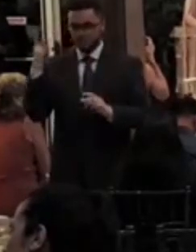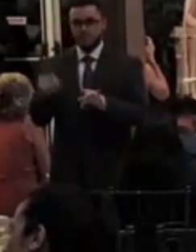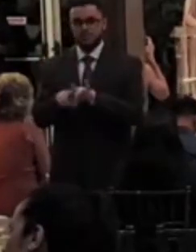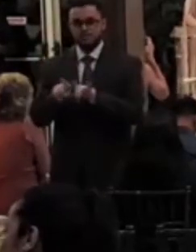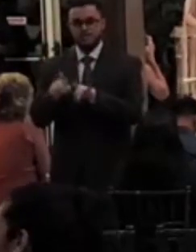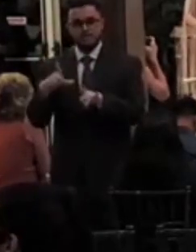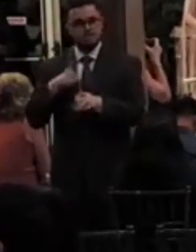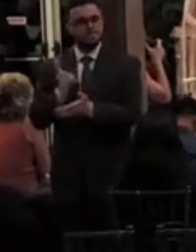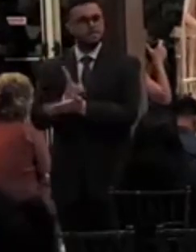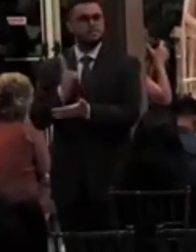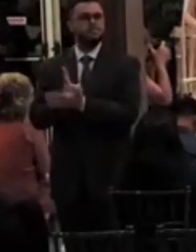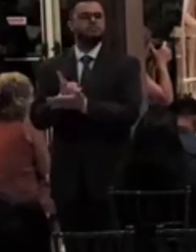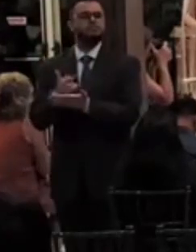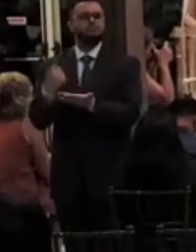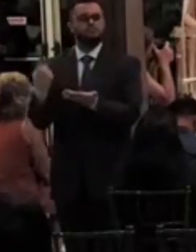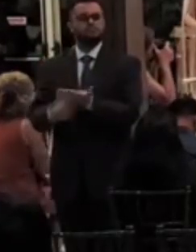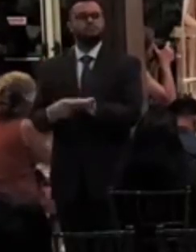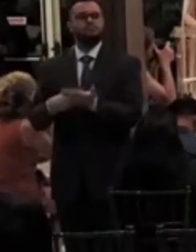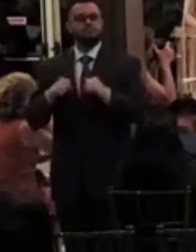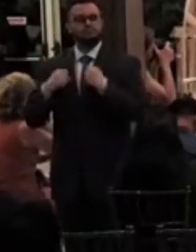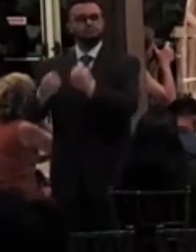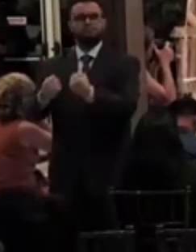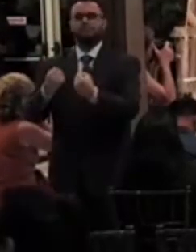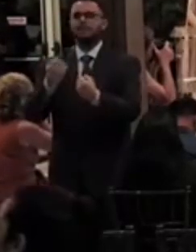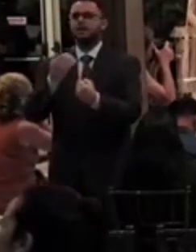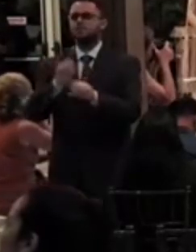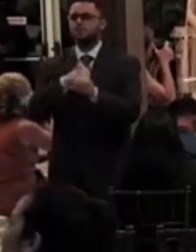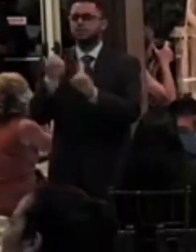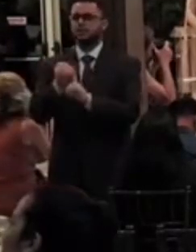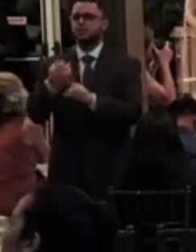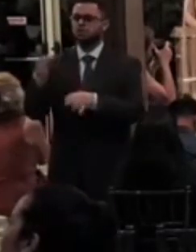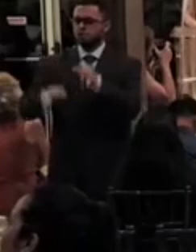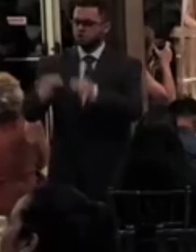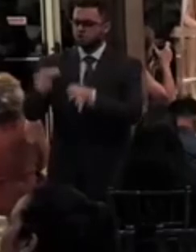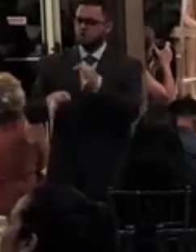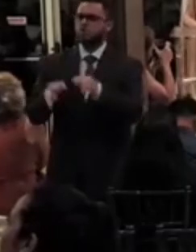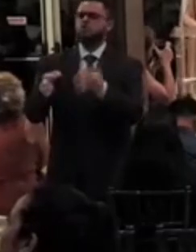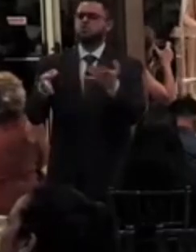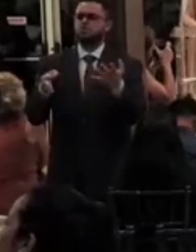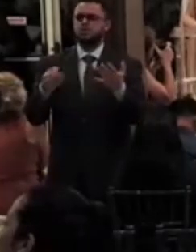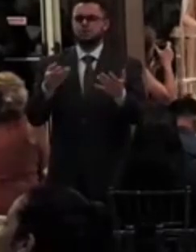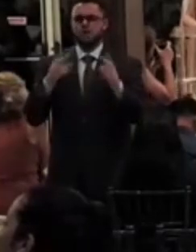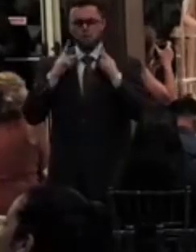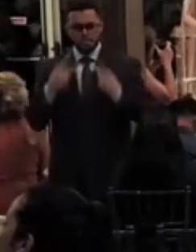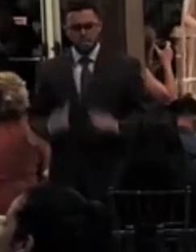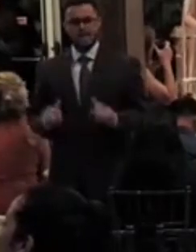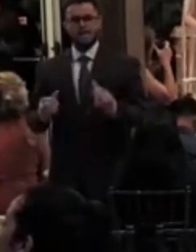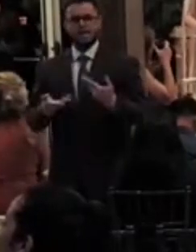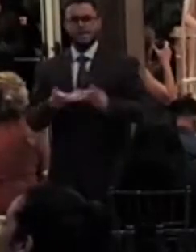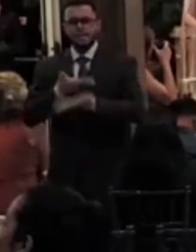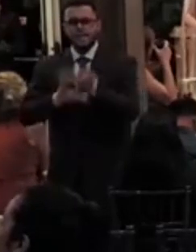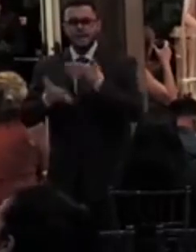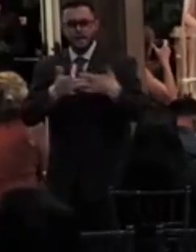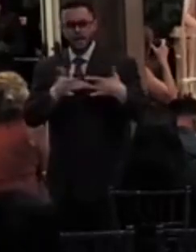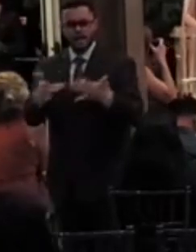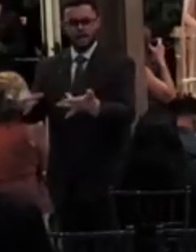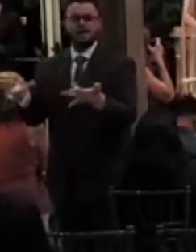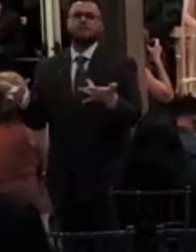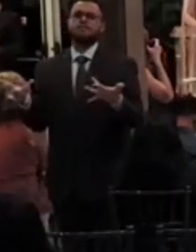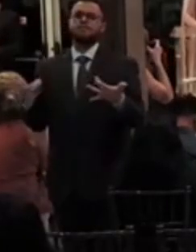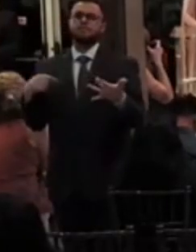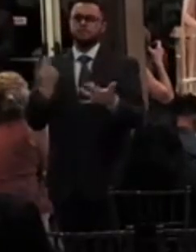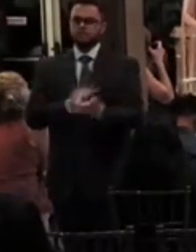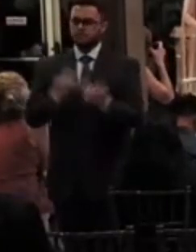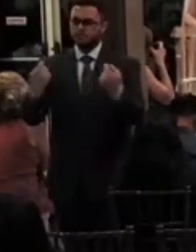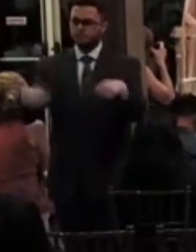de lutar por uma sociedade mais justa, mais humana, mais fraterna e mais solidária. Exige de